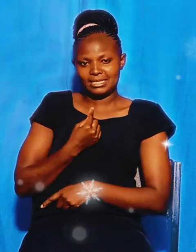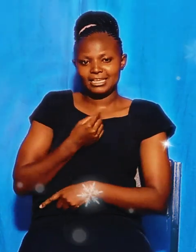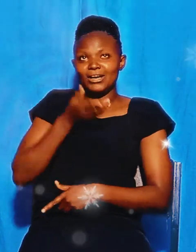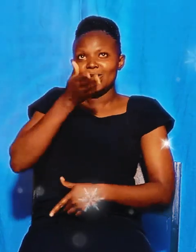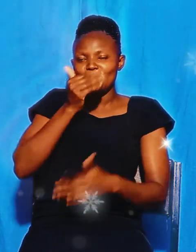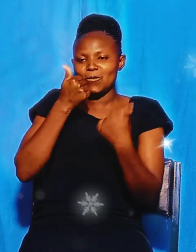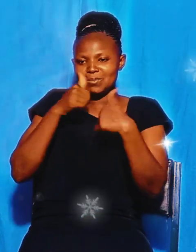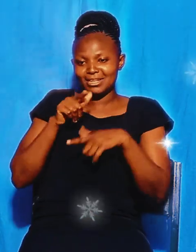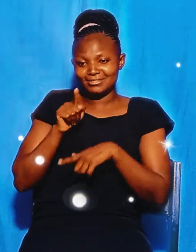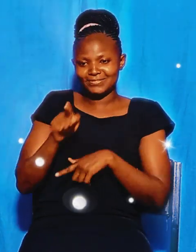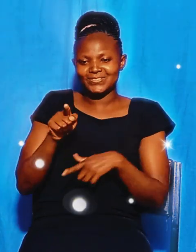thank you.